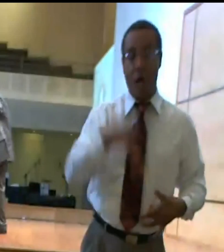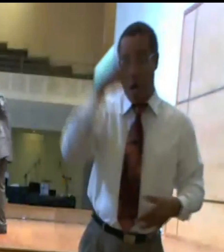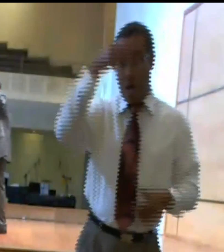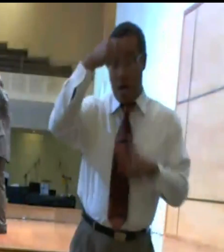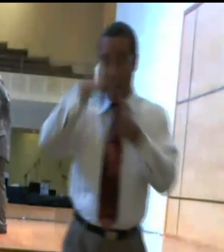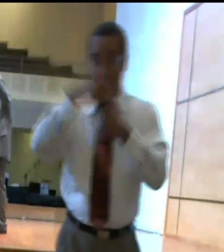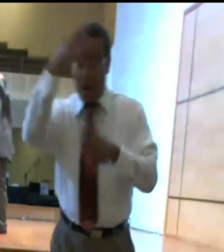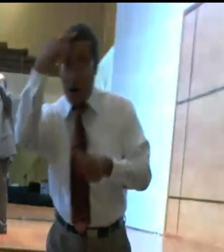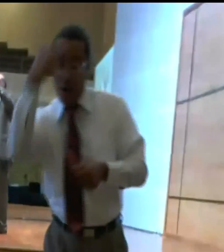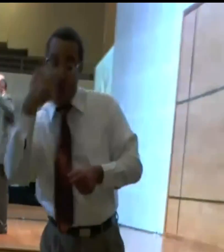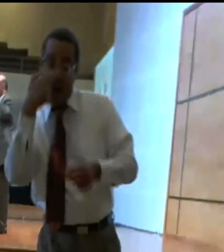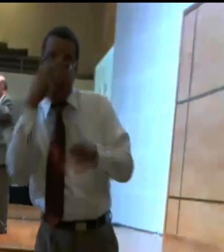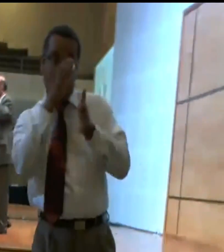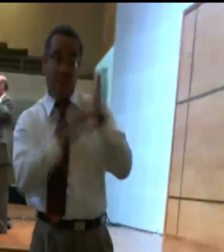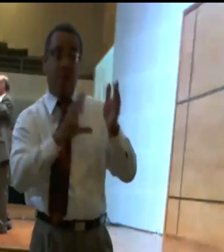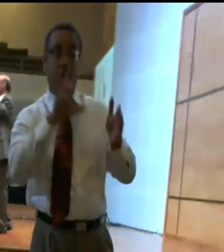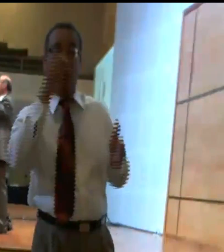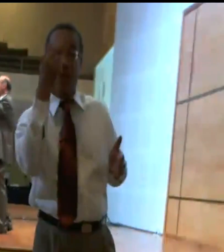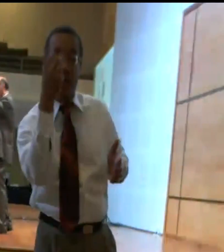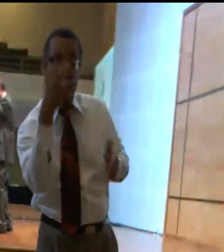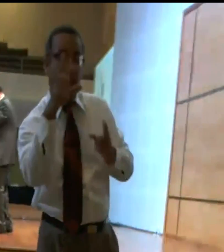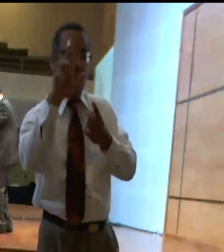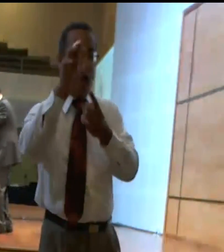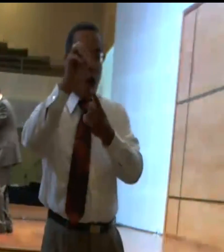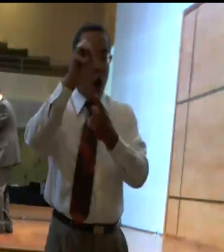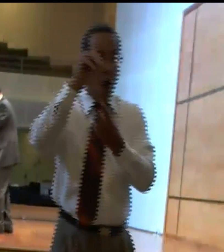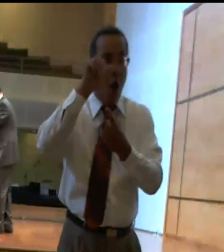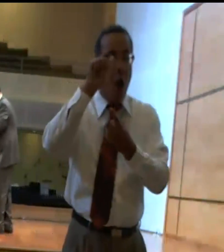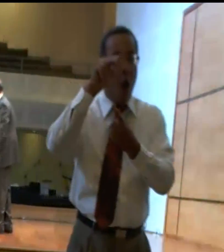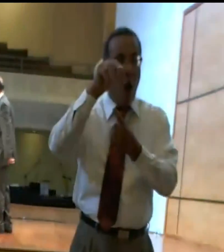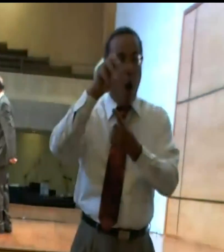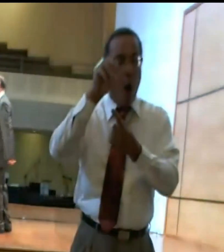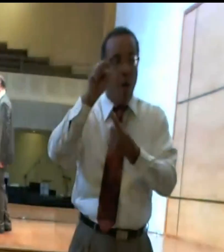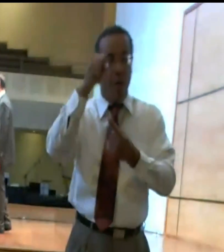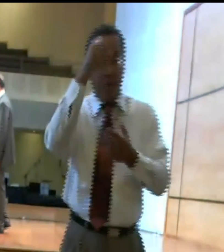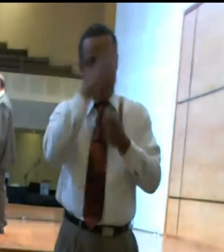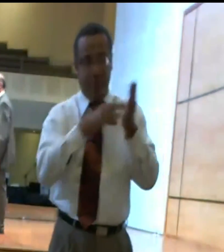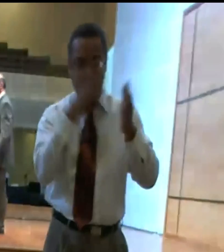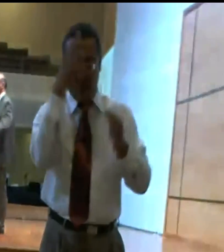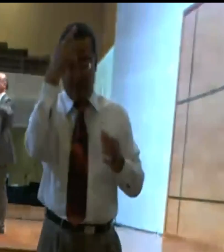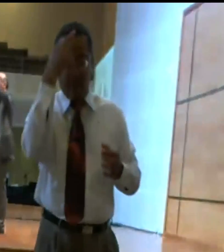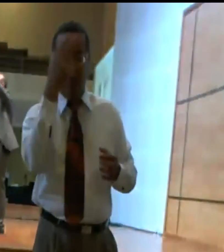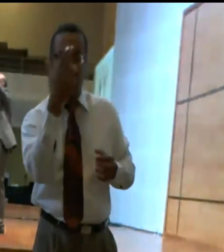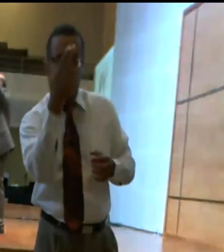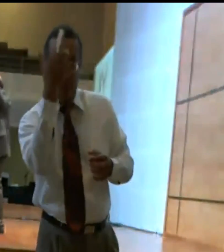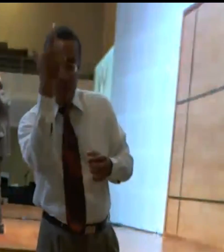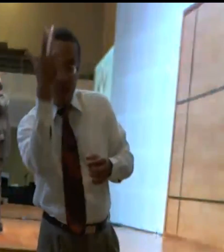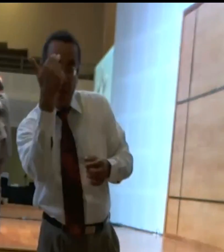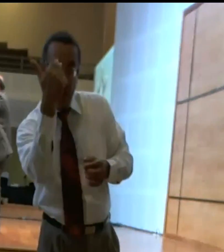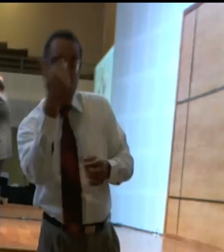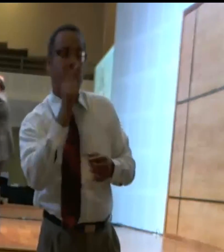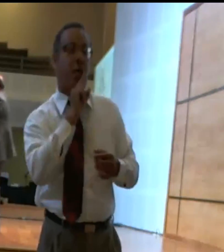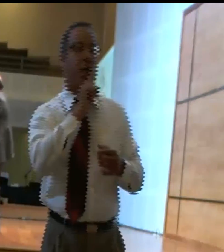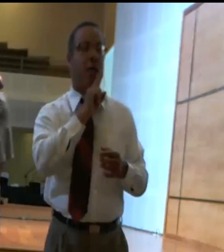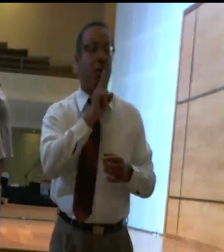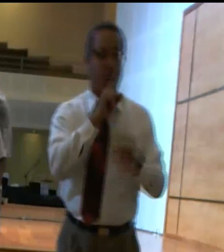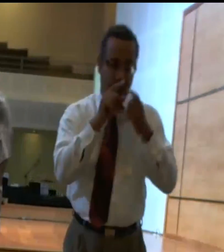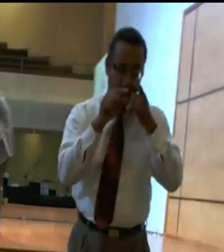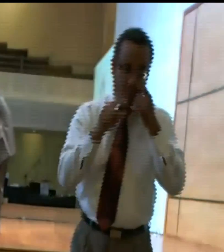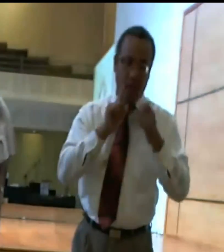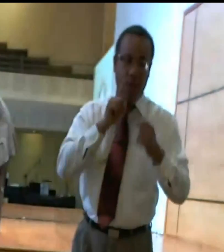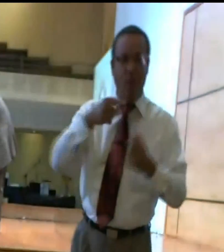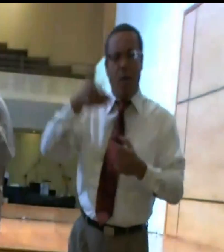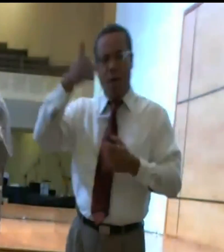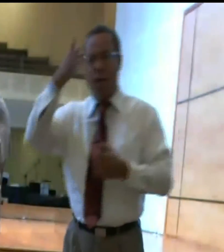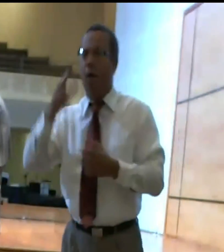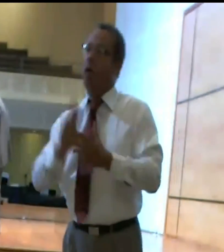Romanos capítulo 13. Y recuerden que cuando Pablo escribió la carta a los romanos, el mundo entero estaba bajo el